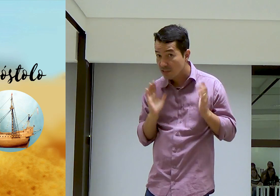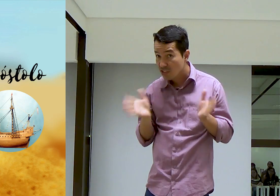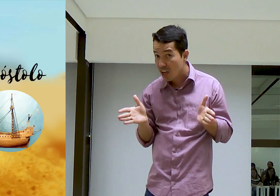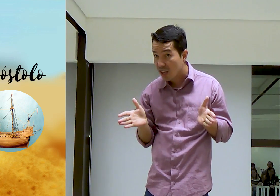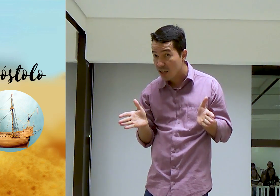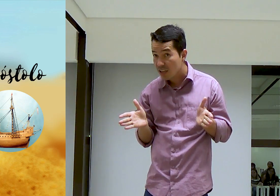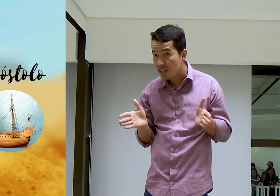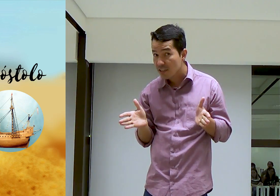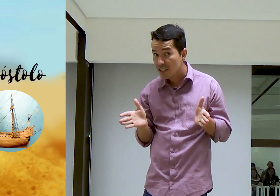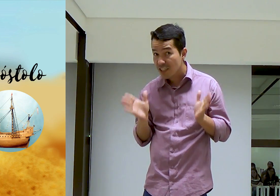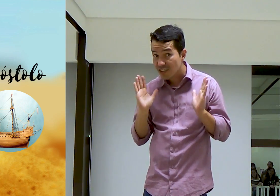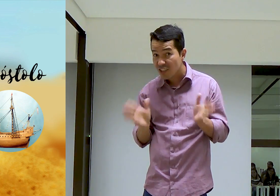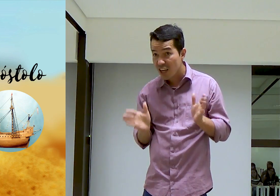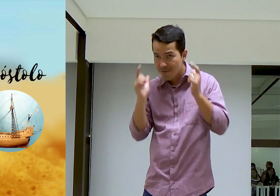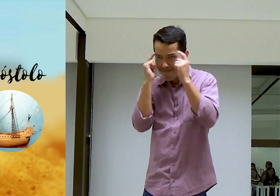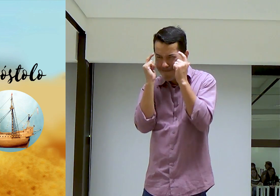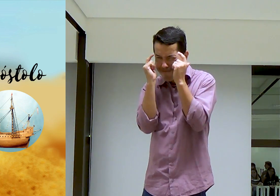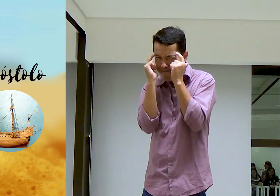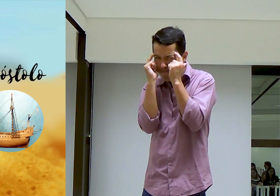um tesouro dentro de você? Já tem